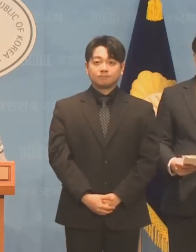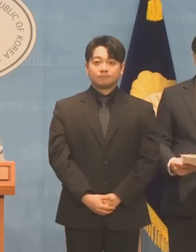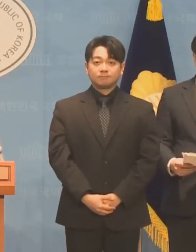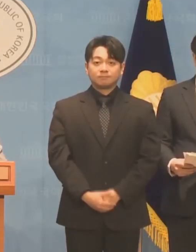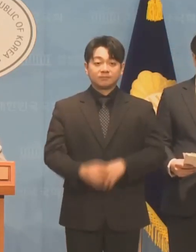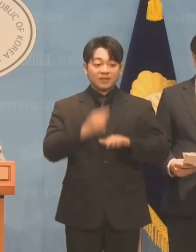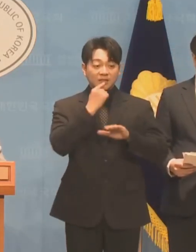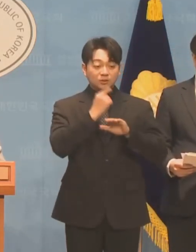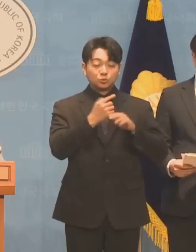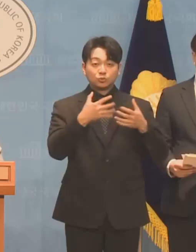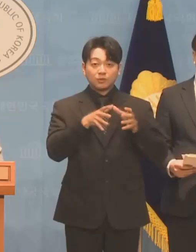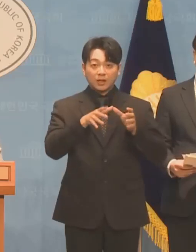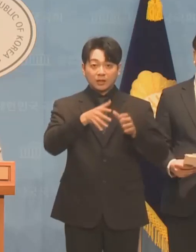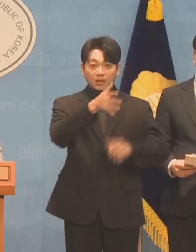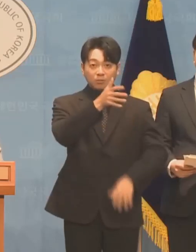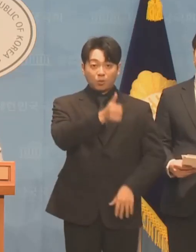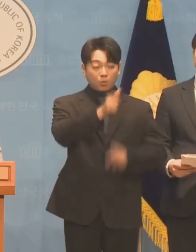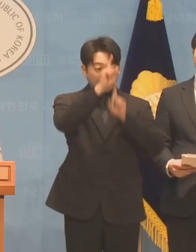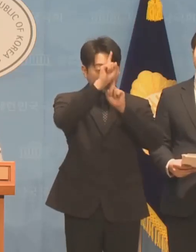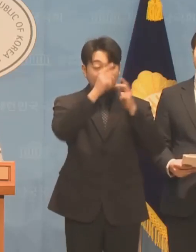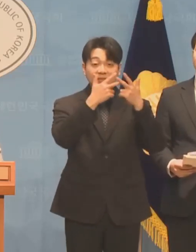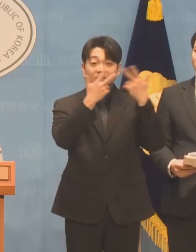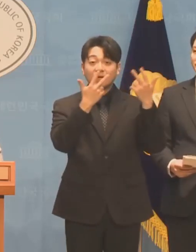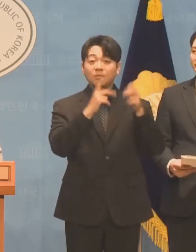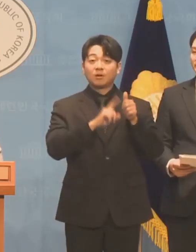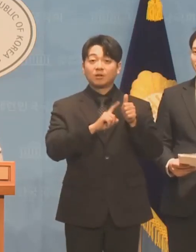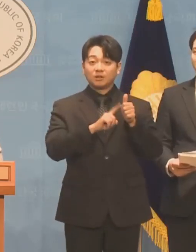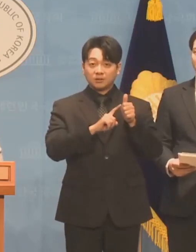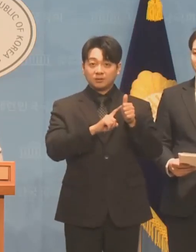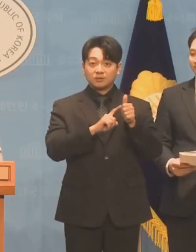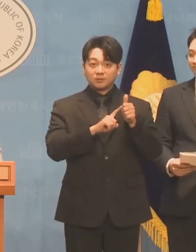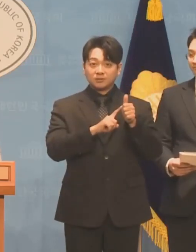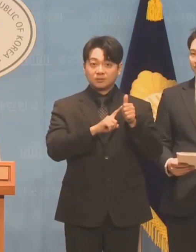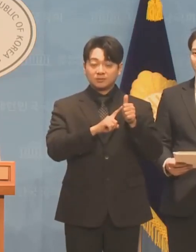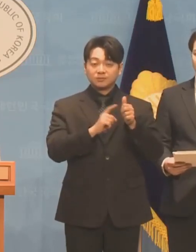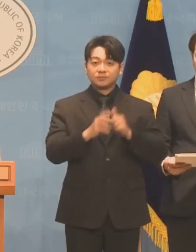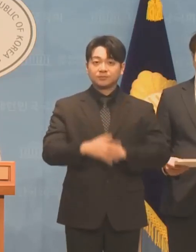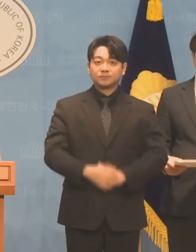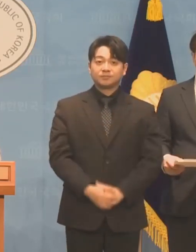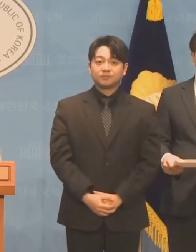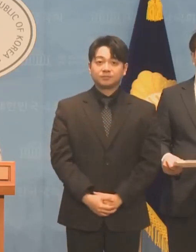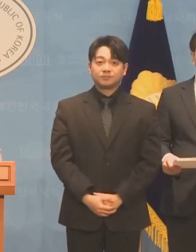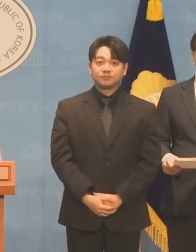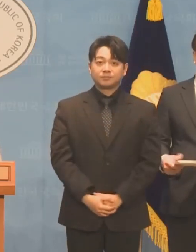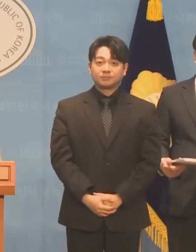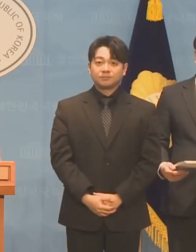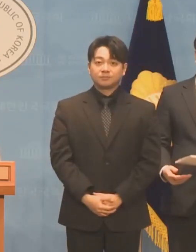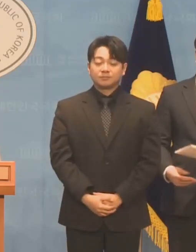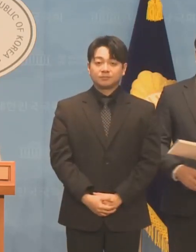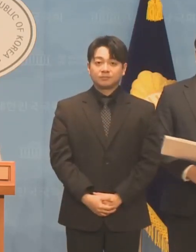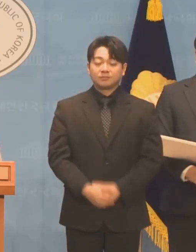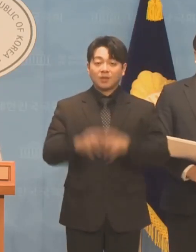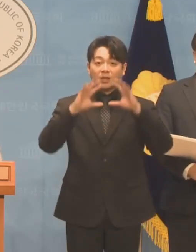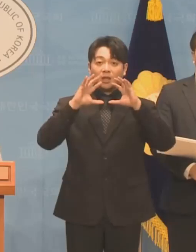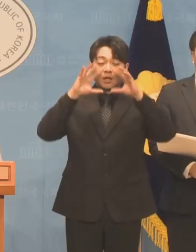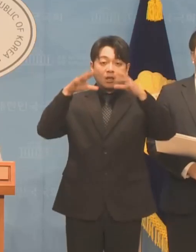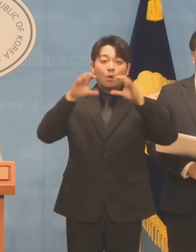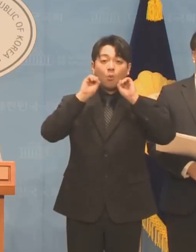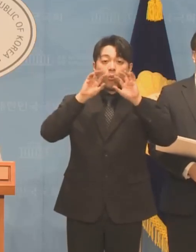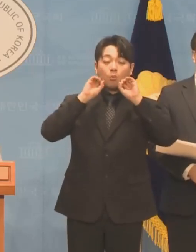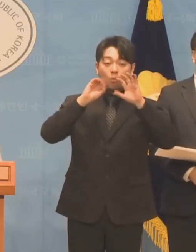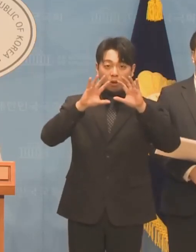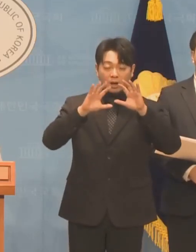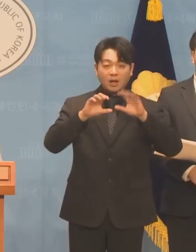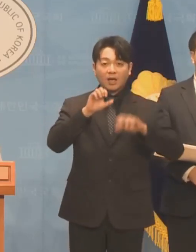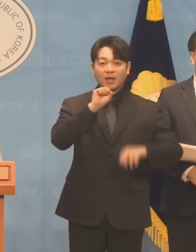이재명 대표가 준공에 보낸 SOS에 대해서 다시 한번 말씀드리겠습니다.